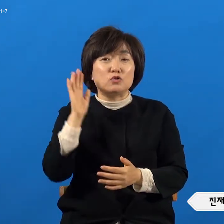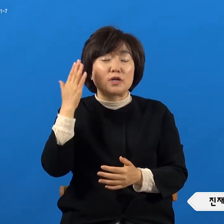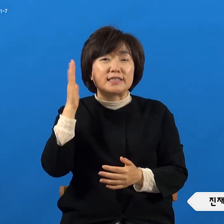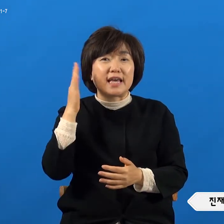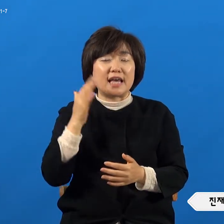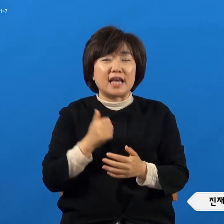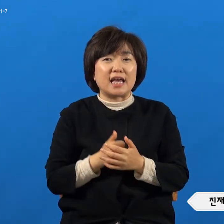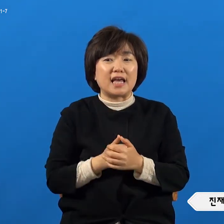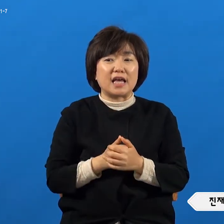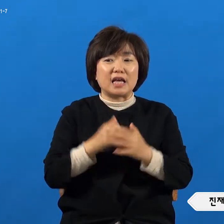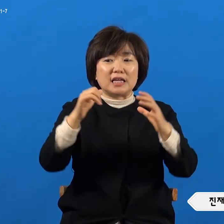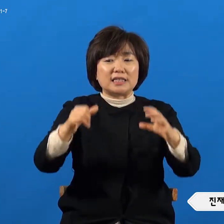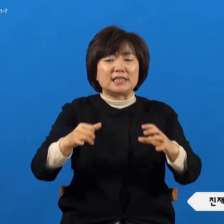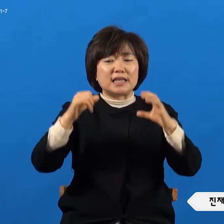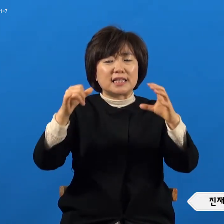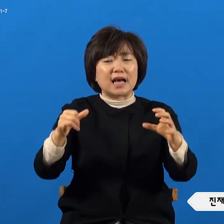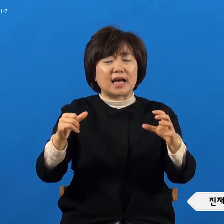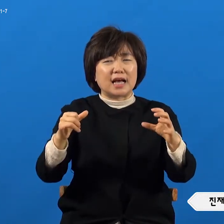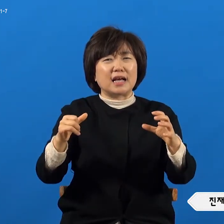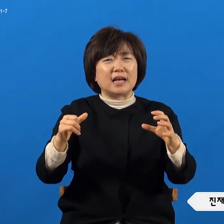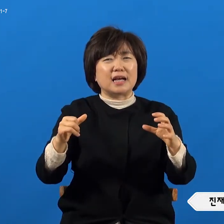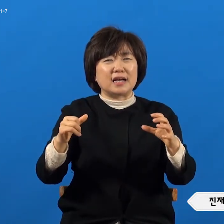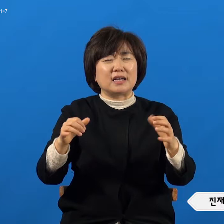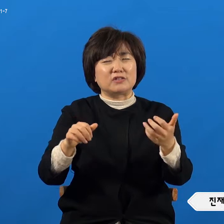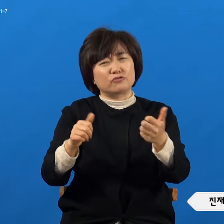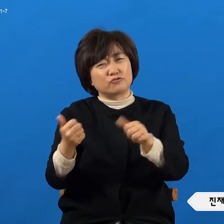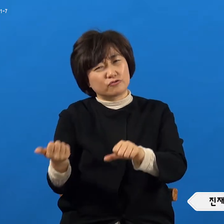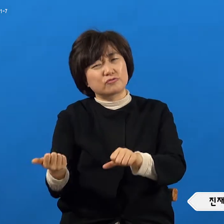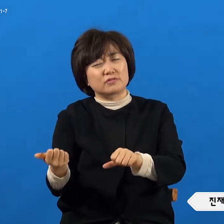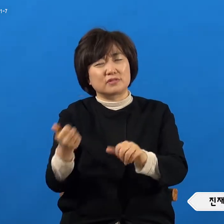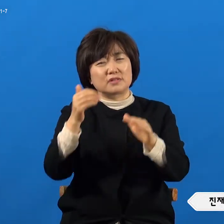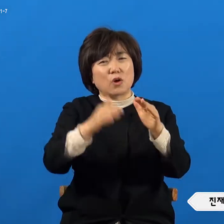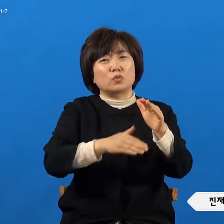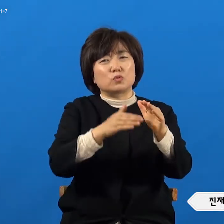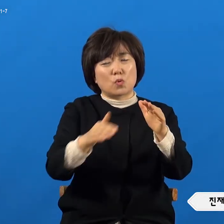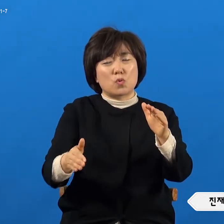최근에 세상을 떠난 한 성도의 이야기를